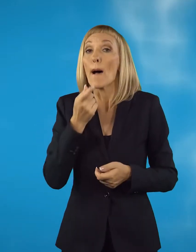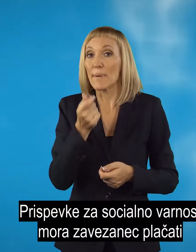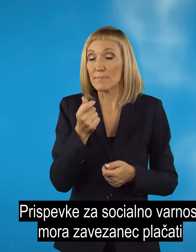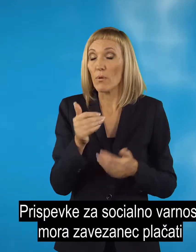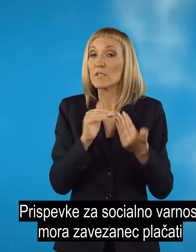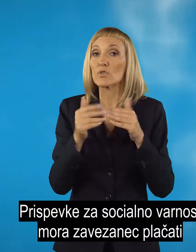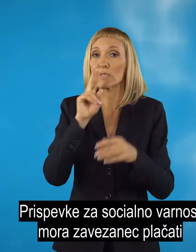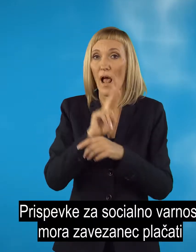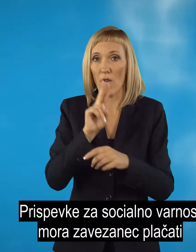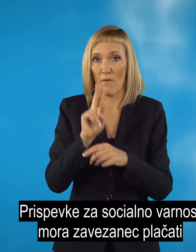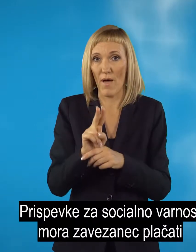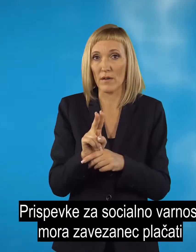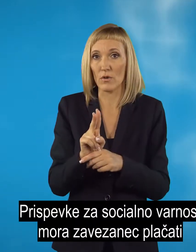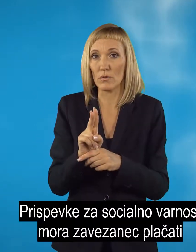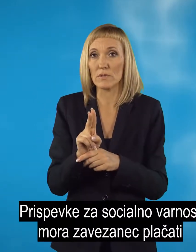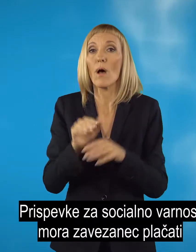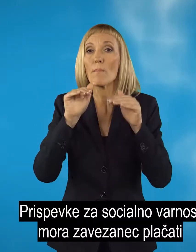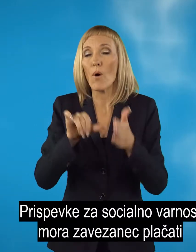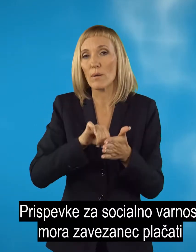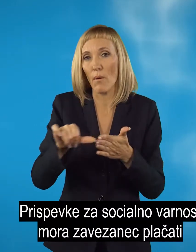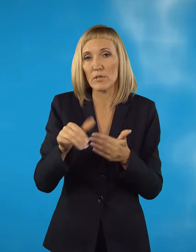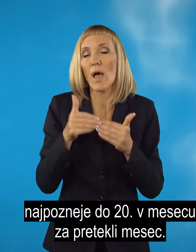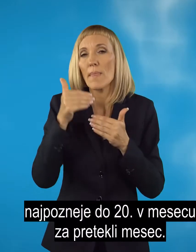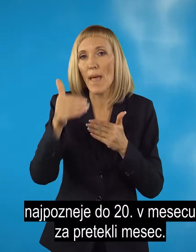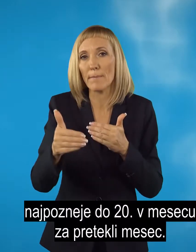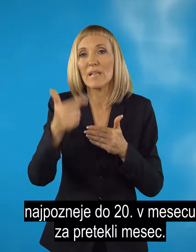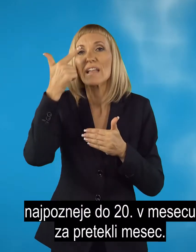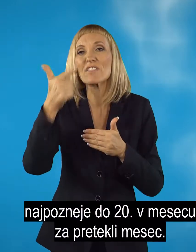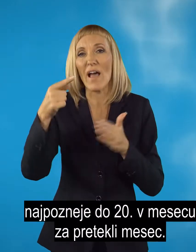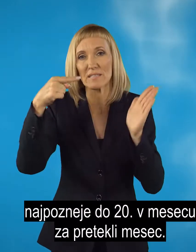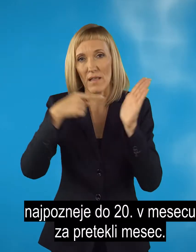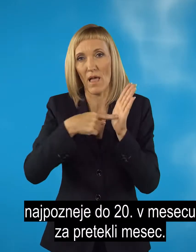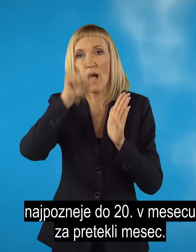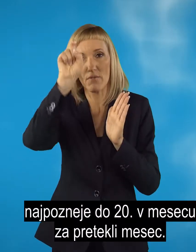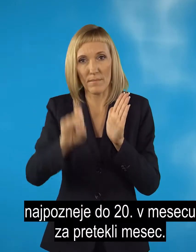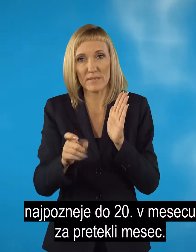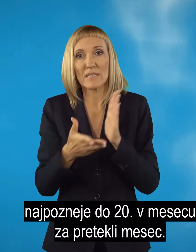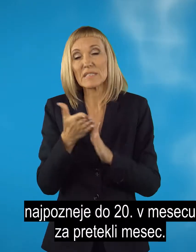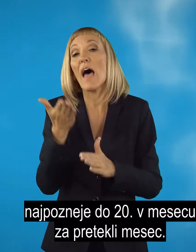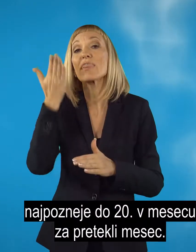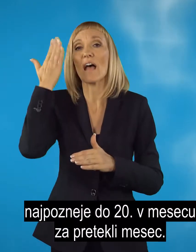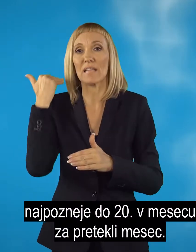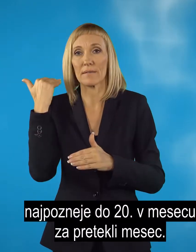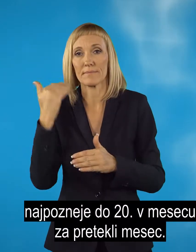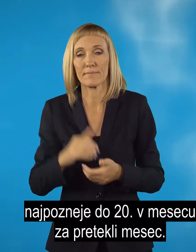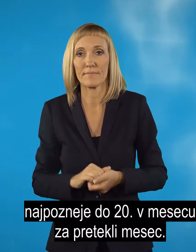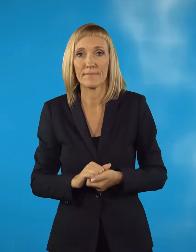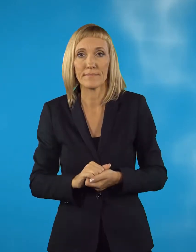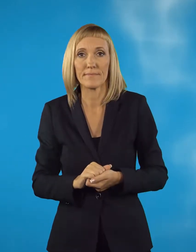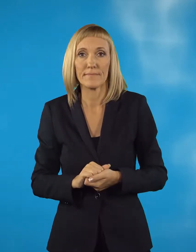Prispevke za socialno varnost mora zavezanec plačati najpozneje do 20. v mesecu za pretekli mesec.